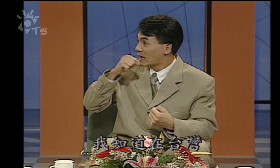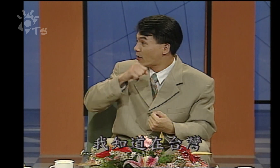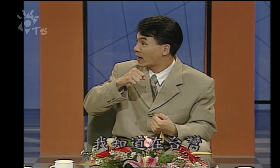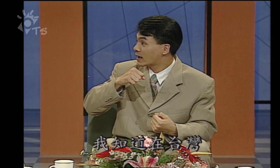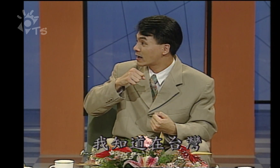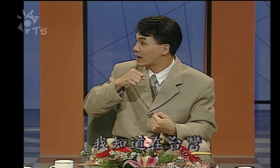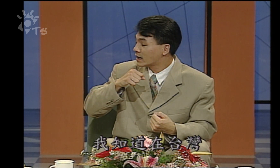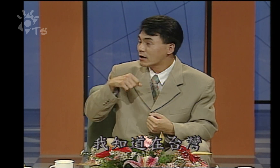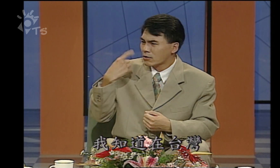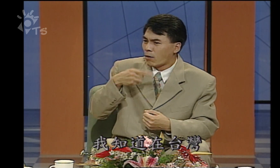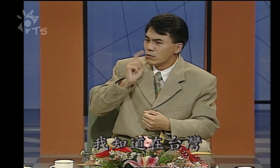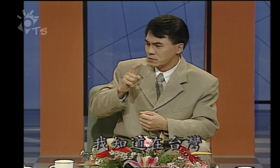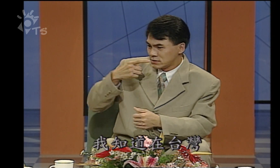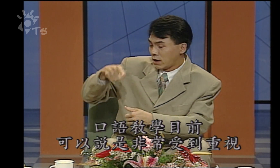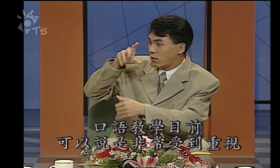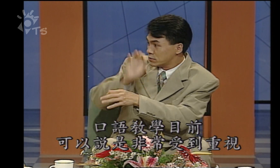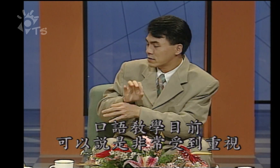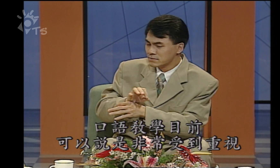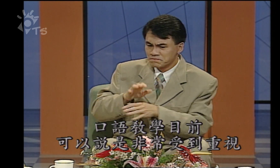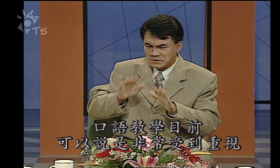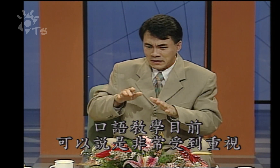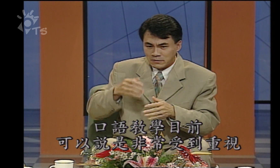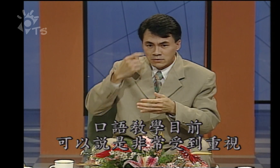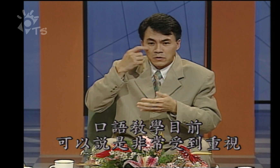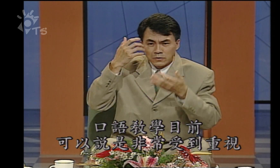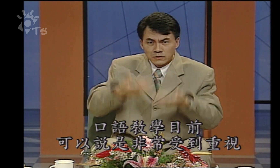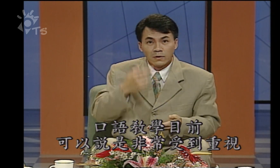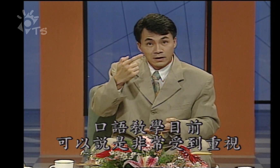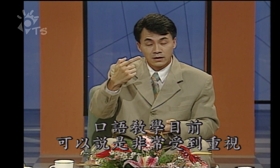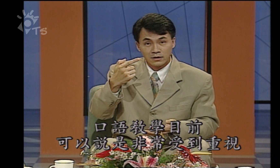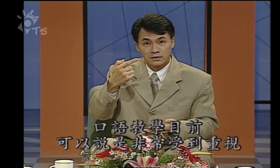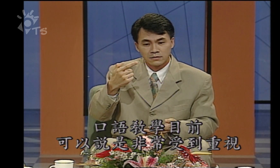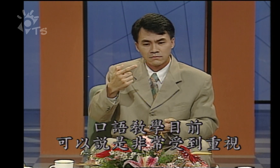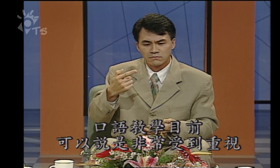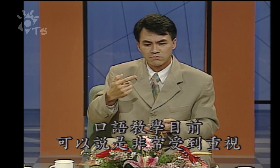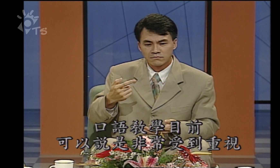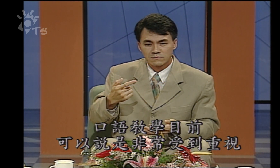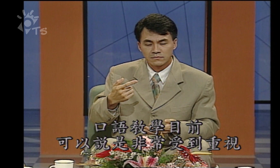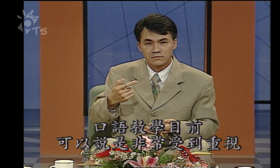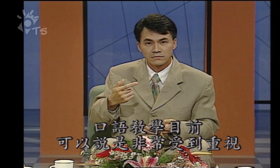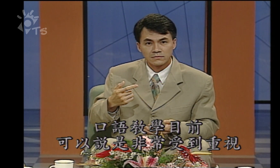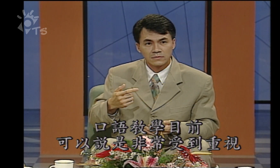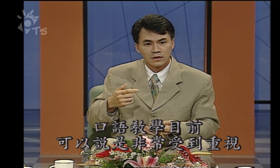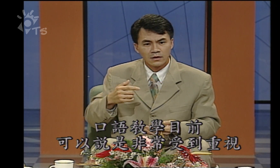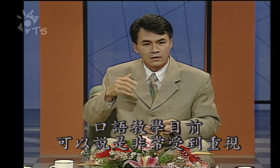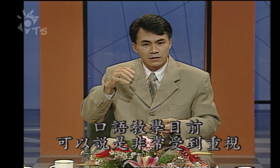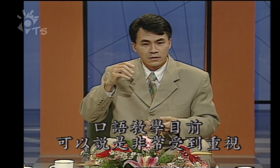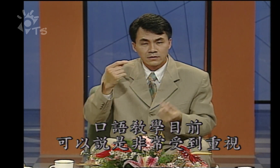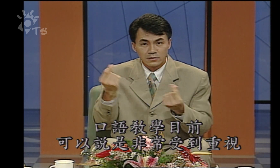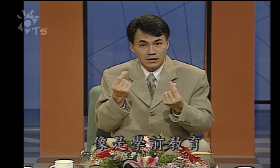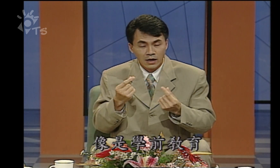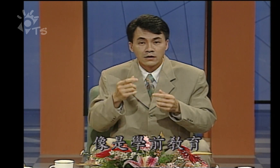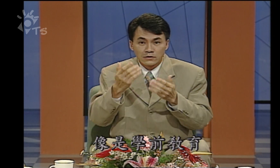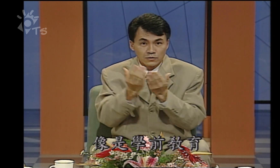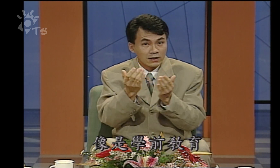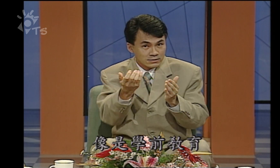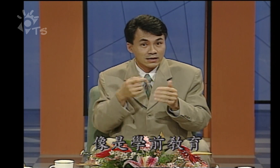台湾呢，口语教学目前可以说是非常受到重视，像是学前教